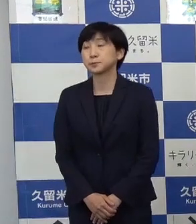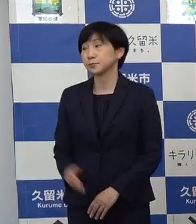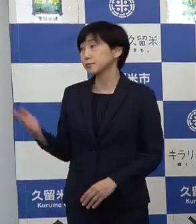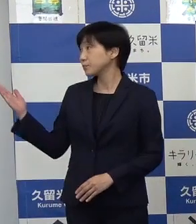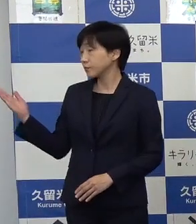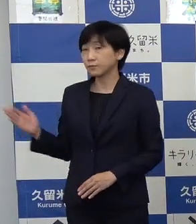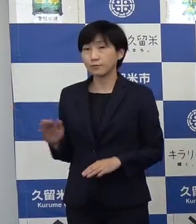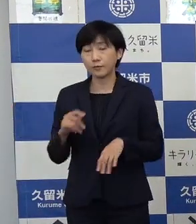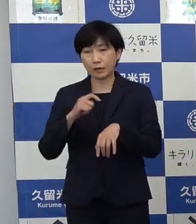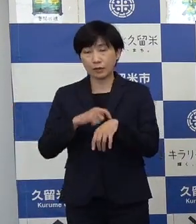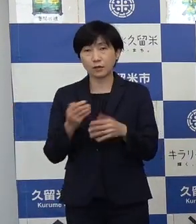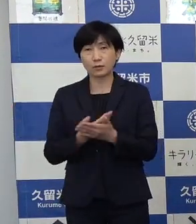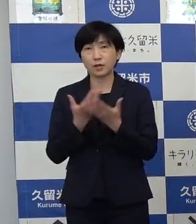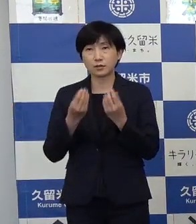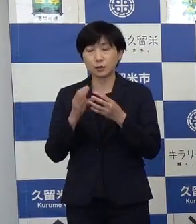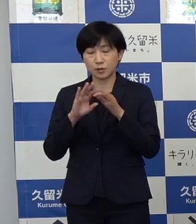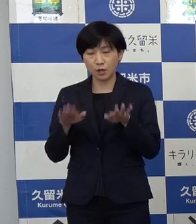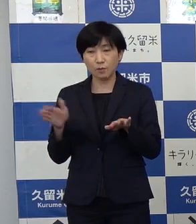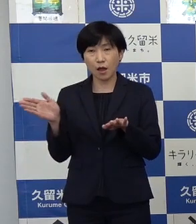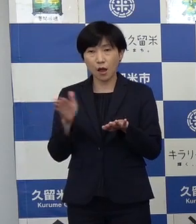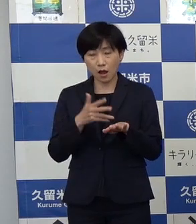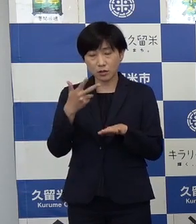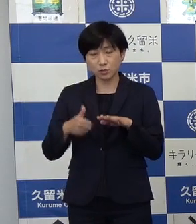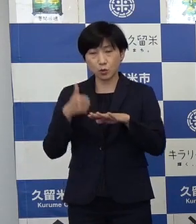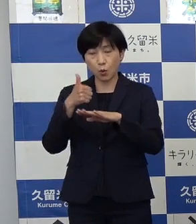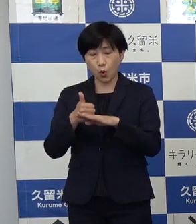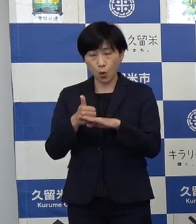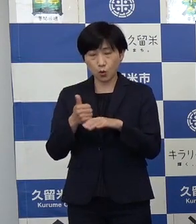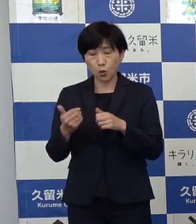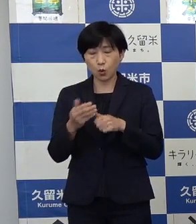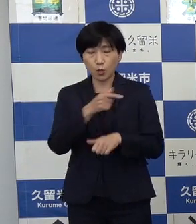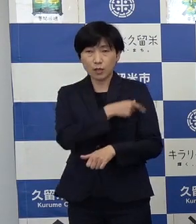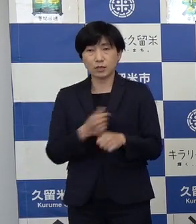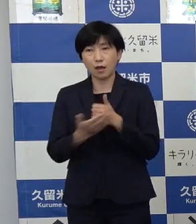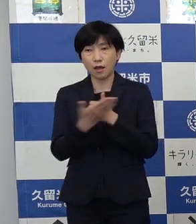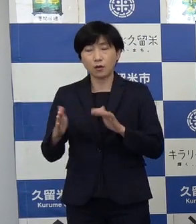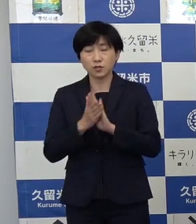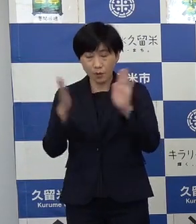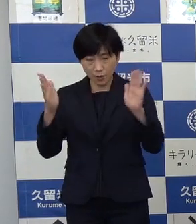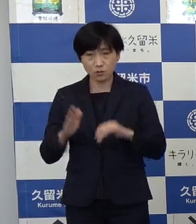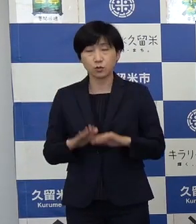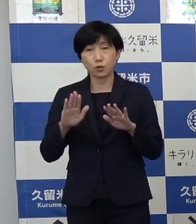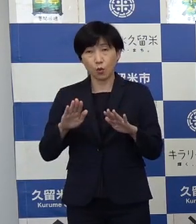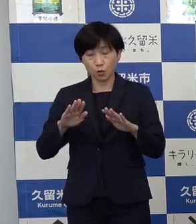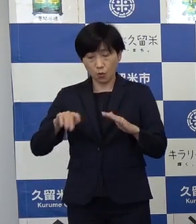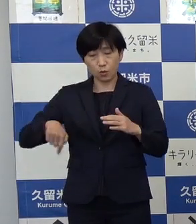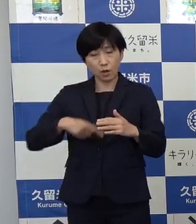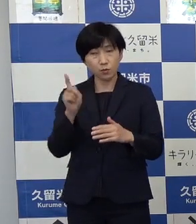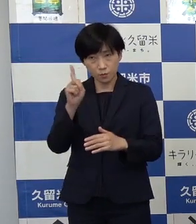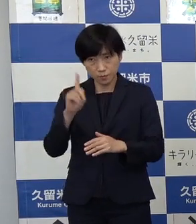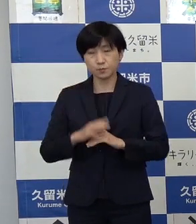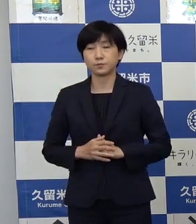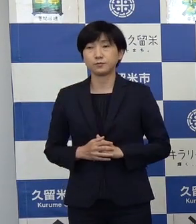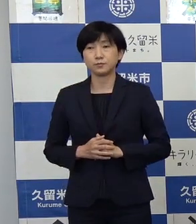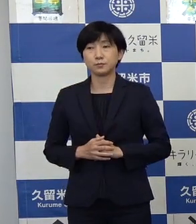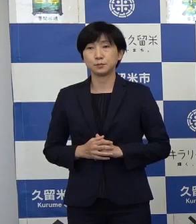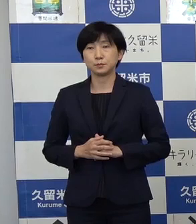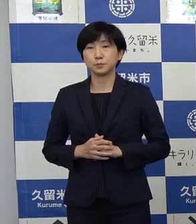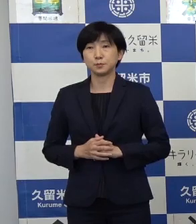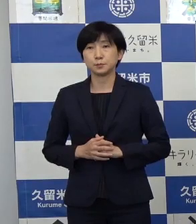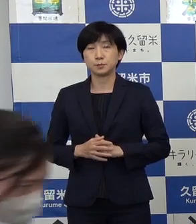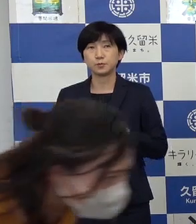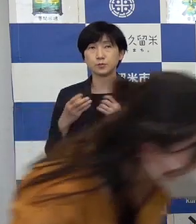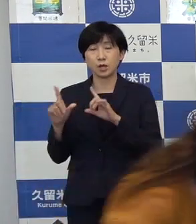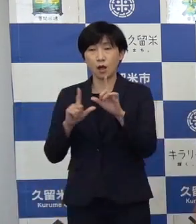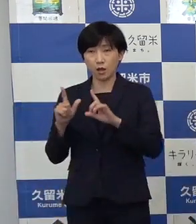それでは定刻になりましたので、ただいまから市長記者会見を始めさせていただきます。本日の会見の項目でございますけれども、新